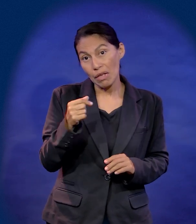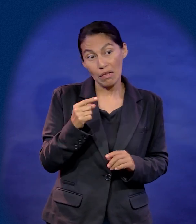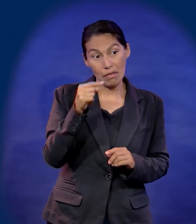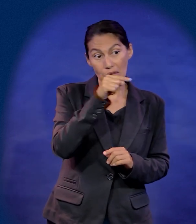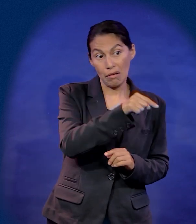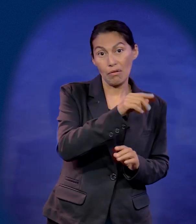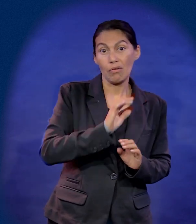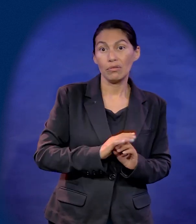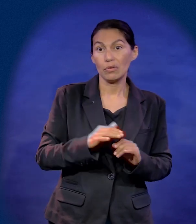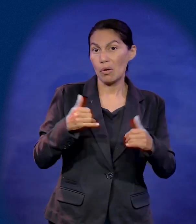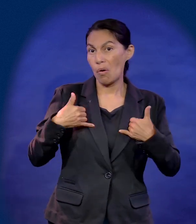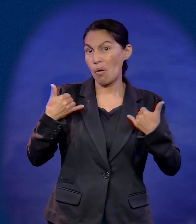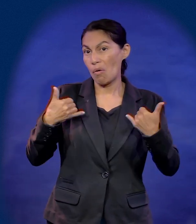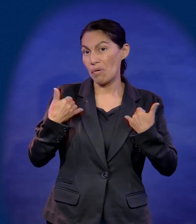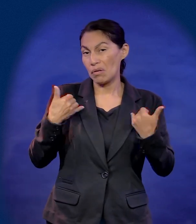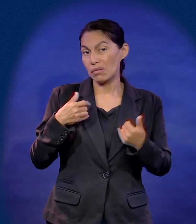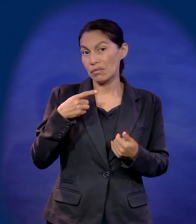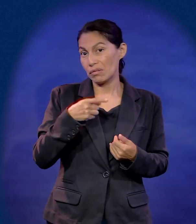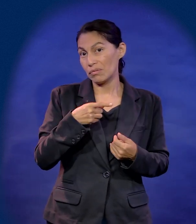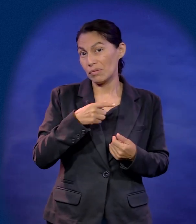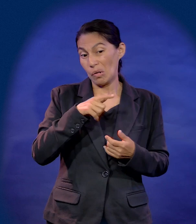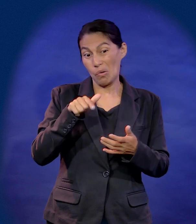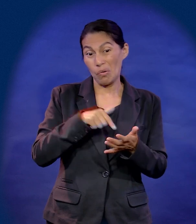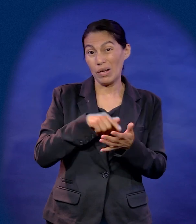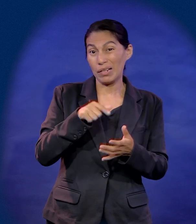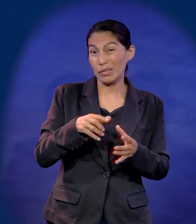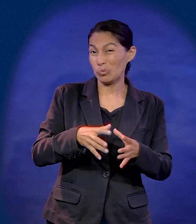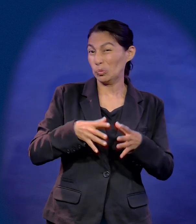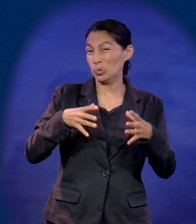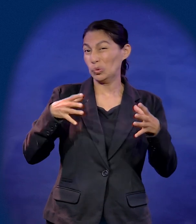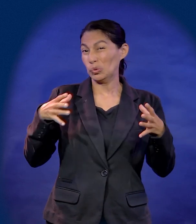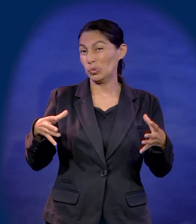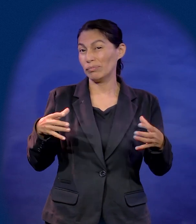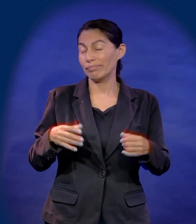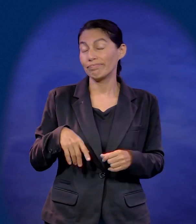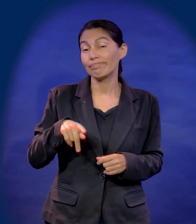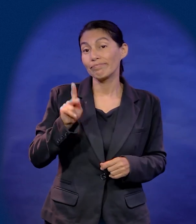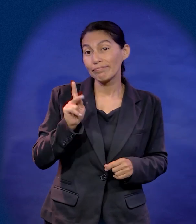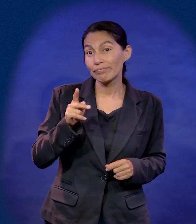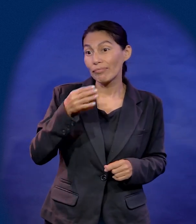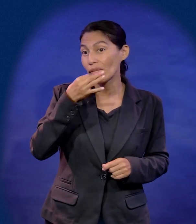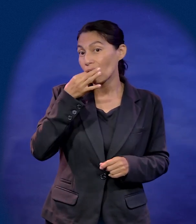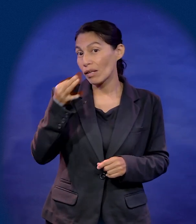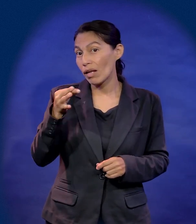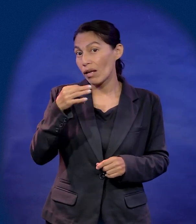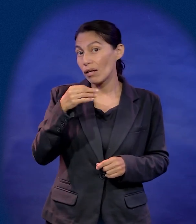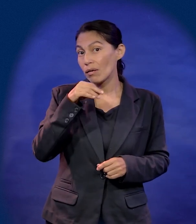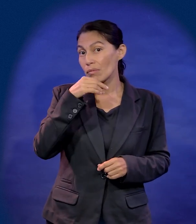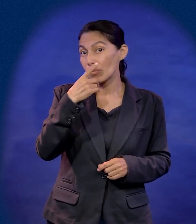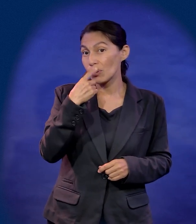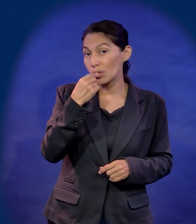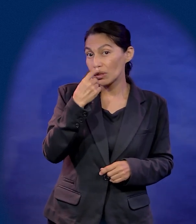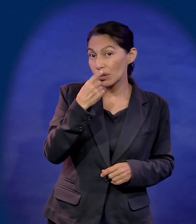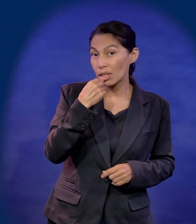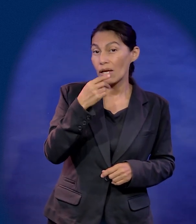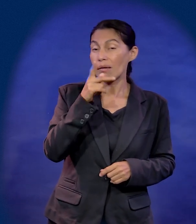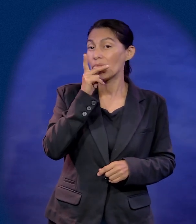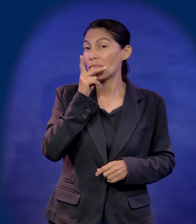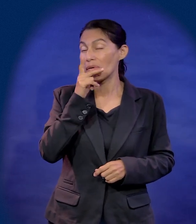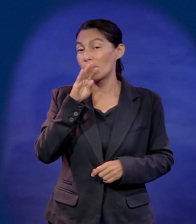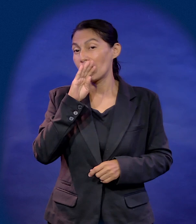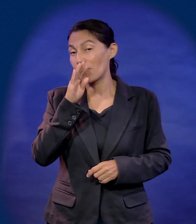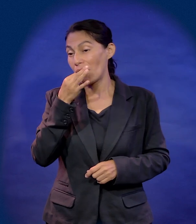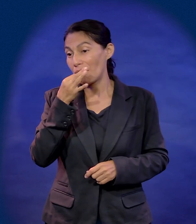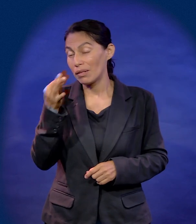es llegar y buscar si acaso llegó al hotel, cosa que es difícil porque es un muchacho, es una ciudad muy grande. Y si no, hay que dar parte a la policía y avisar